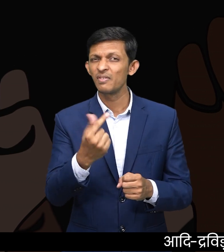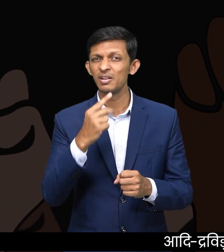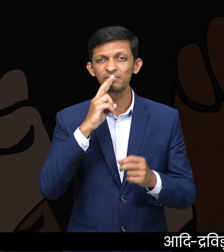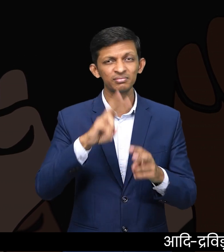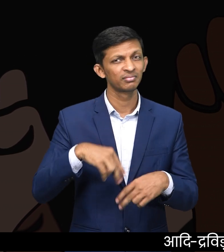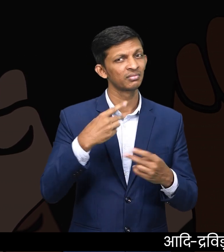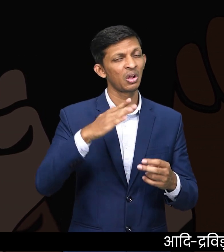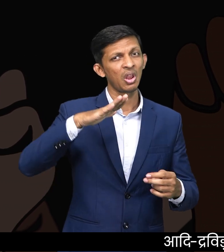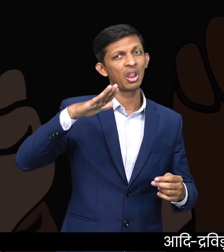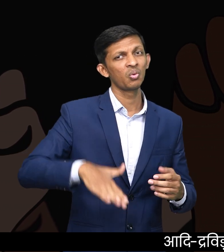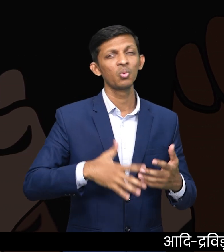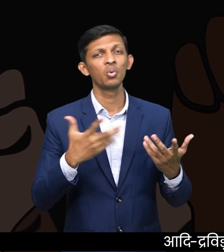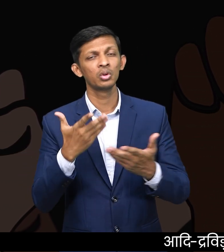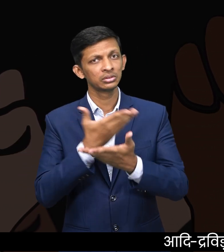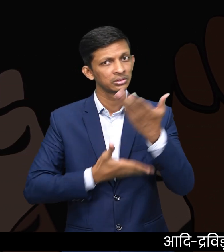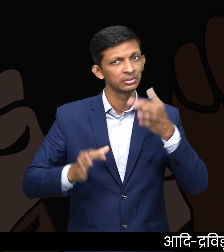की स्थापना की।